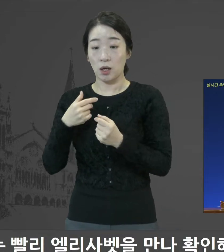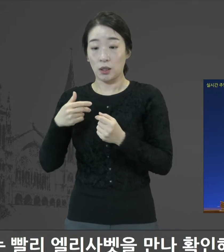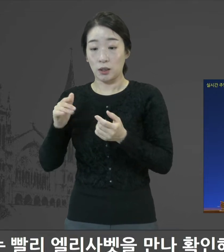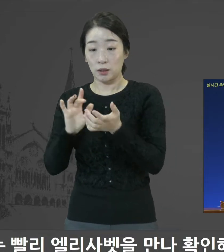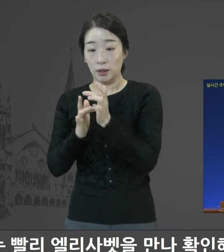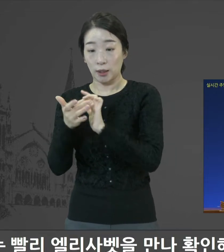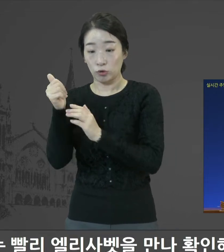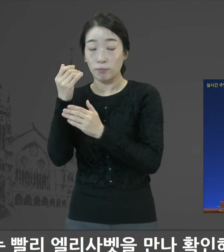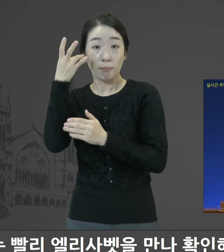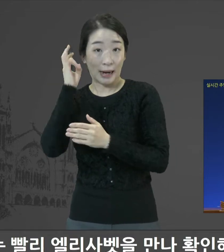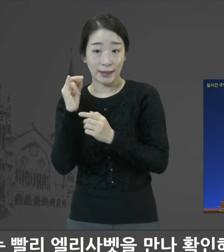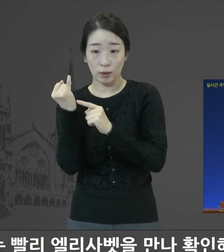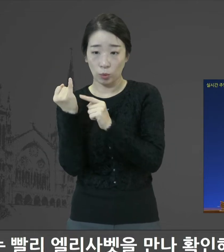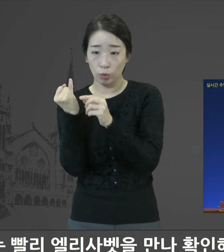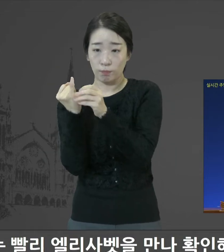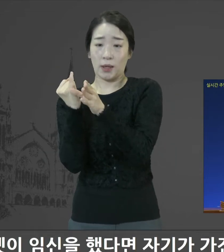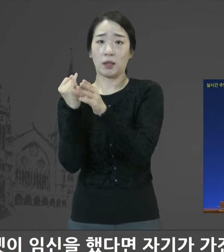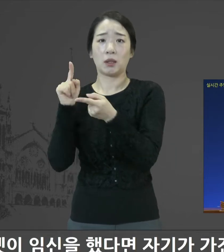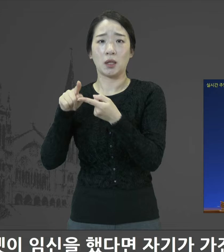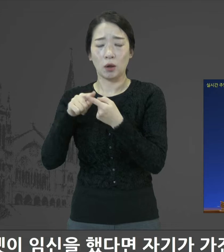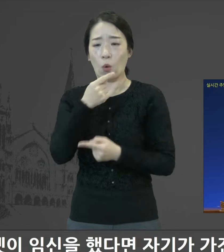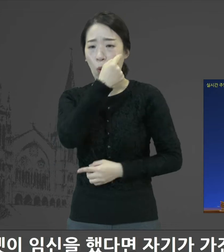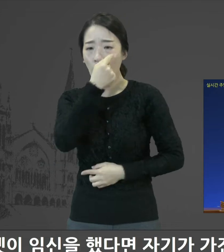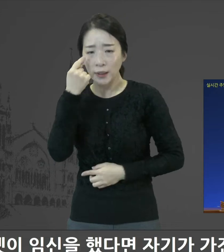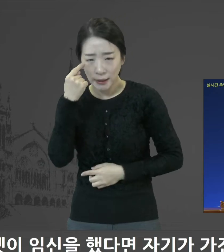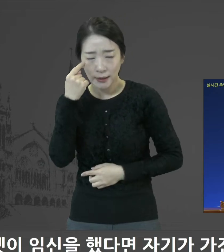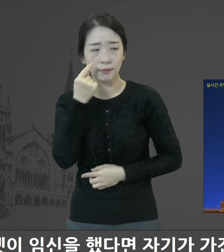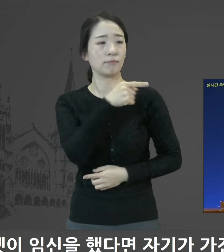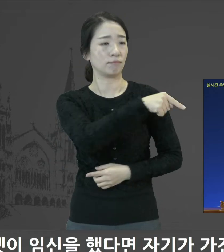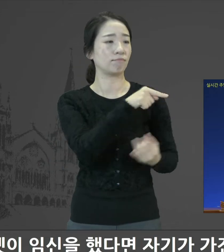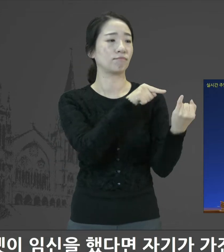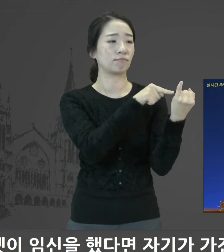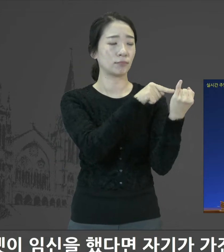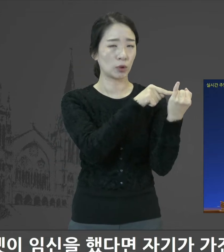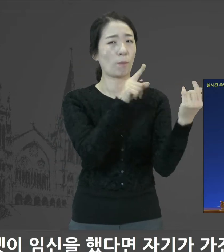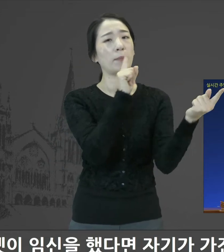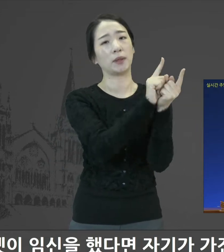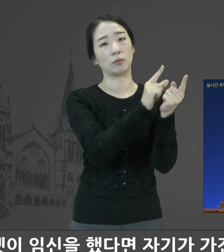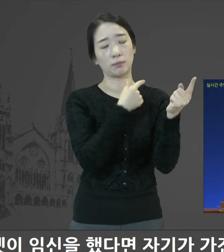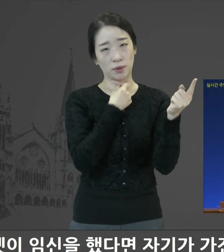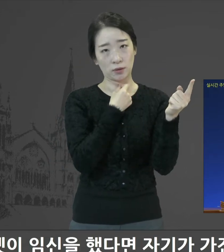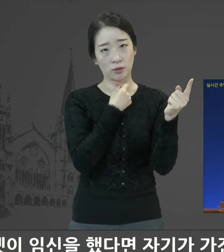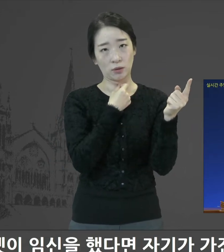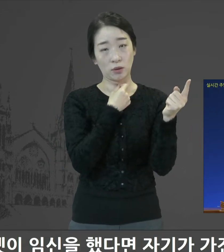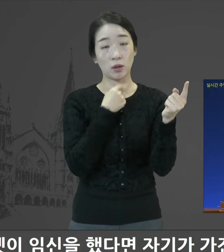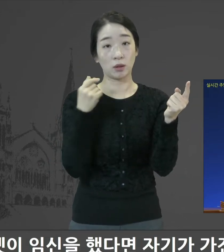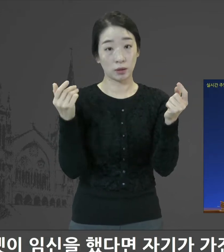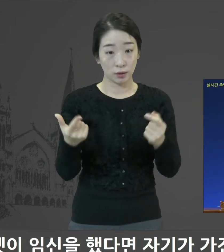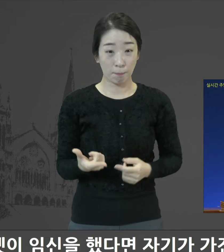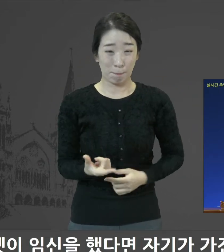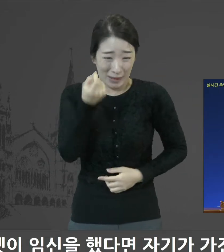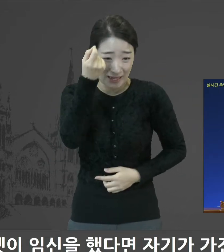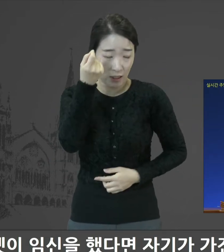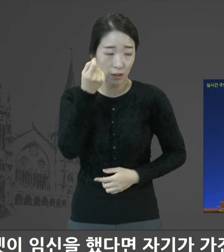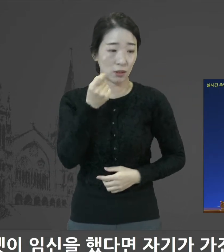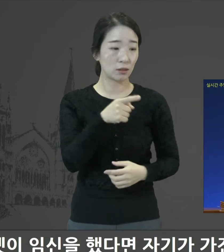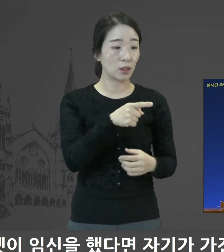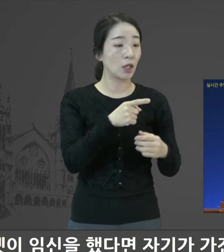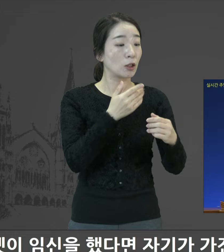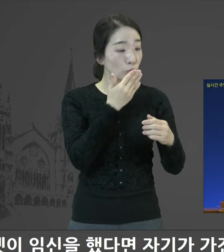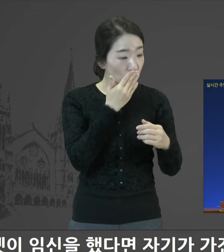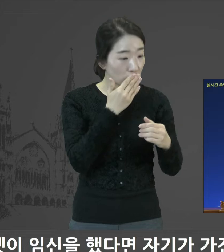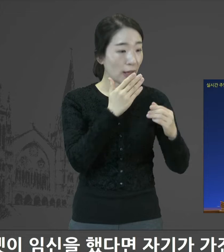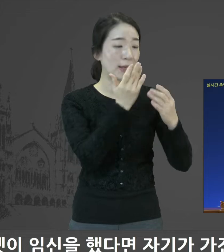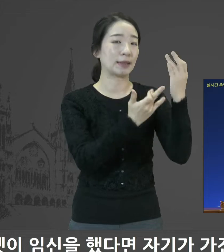것이 확인이 되는 것이죠. 그래서 마리아는 유대 산골로 빨리 달려갔다, 이렇게 기록이